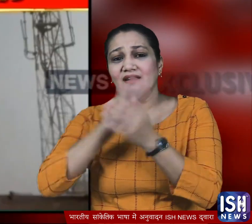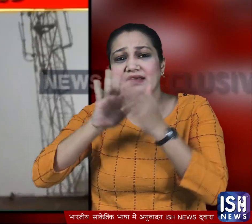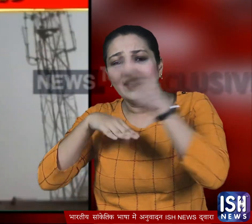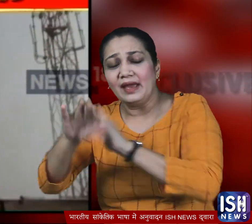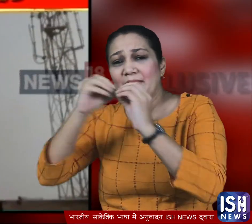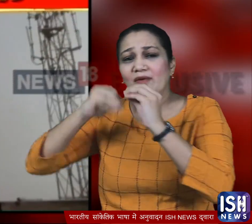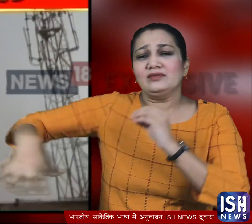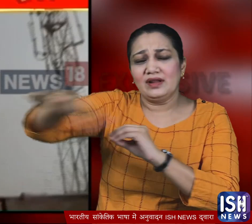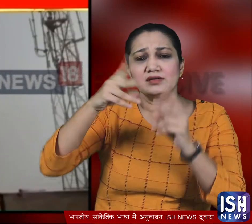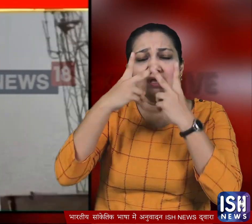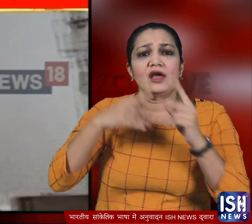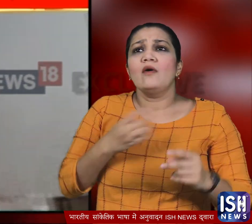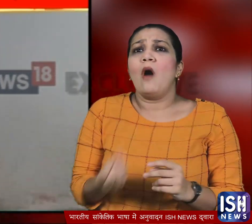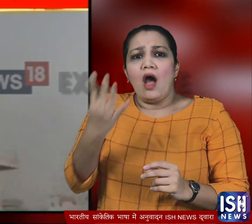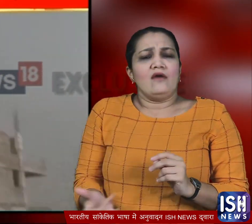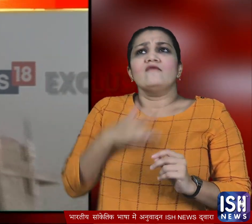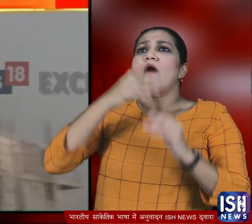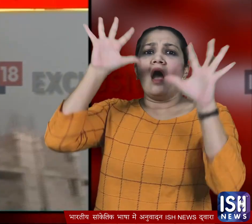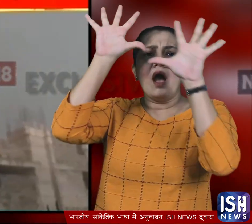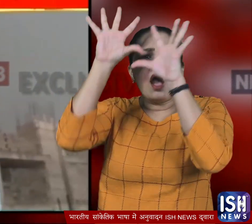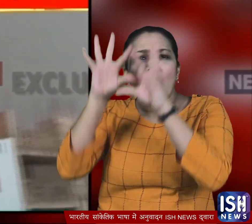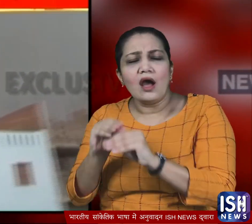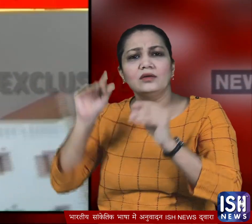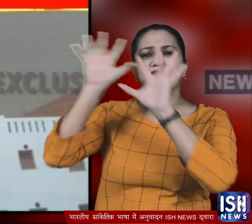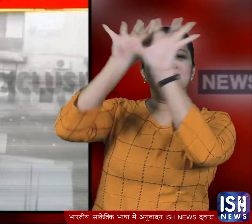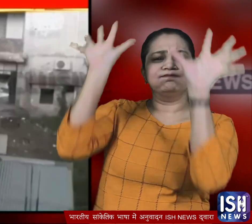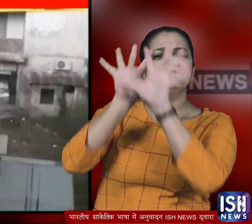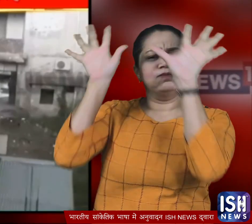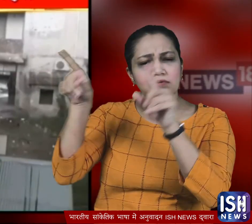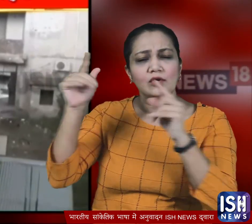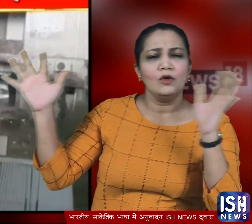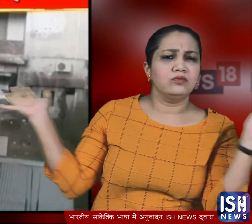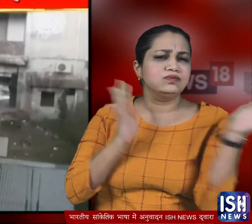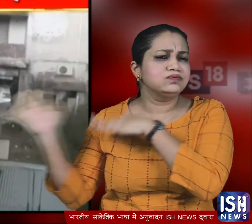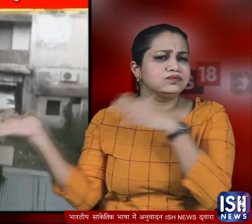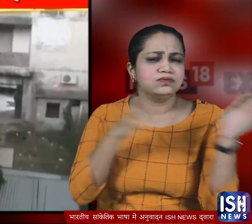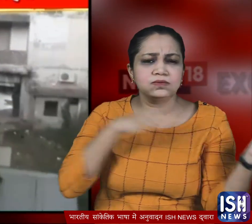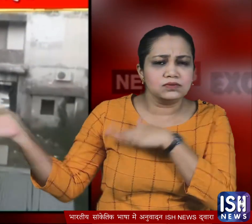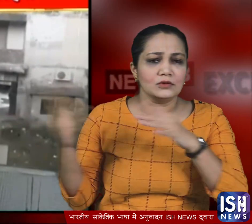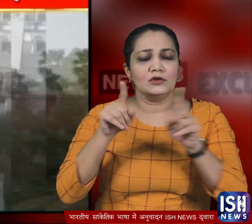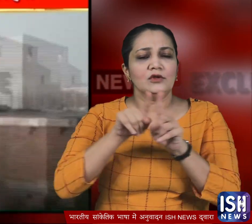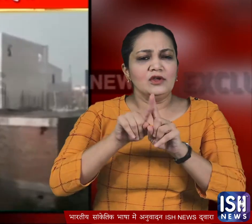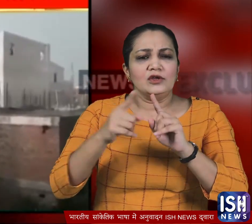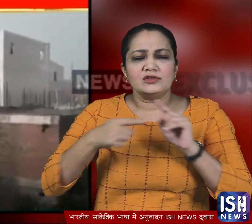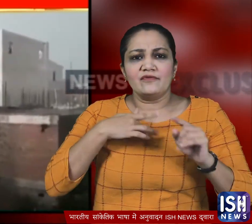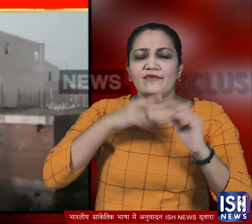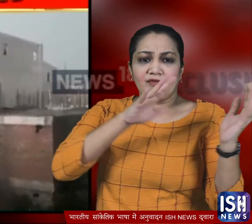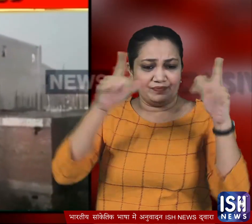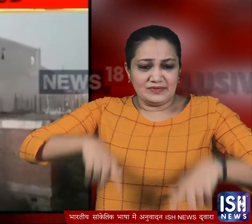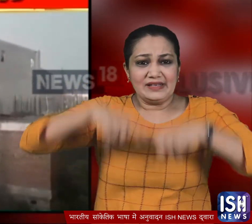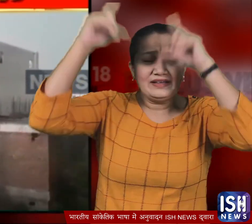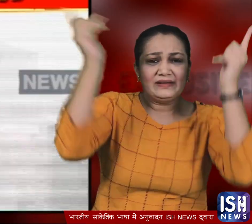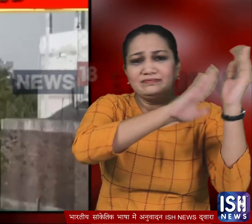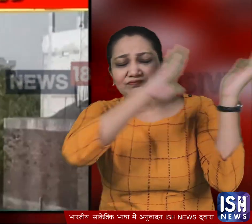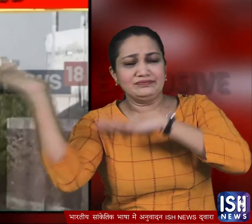आई। वहां दिन में ही शाम जैसा अंधेरा हो गया, आसमान में बादल छा गए, तेज हवाएं चलने लगी, जिनकी रफ्तार का अंदाजा बड़े बड़े पेड़ों